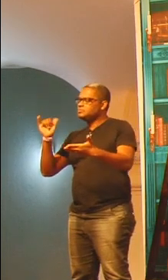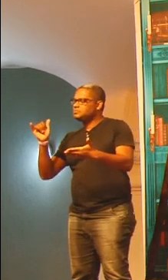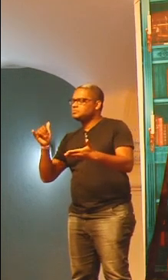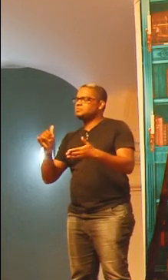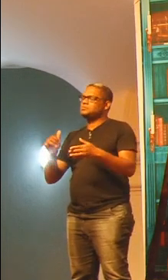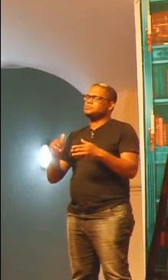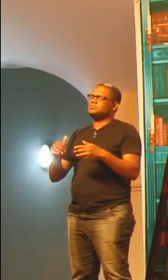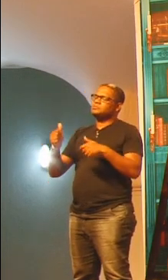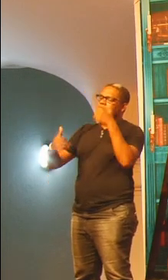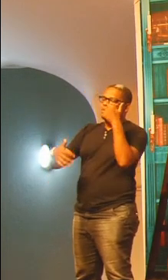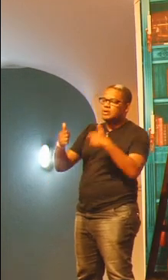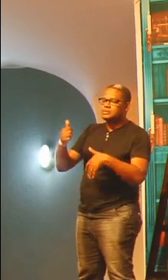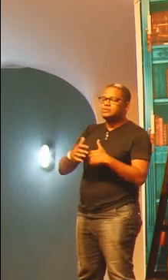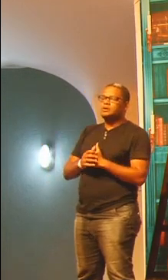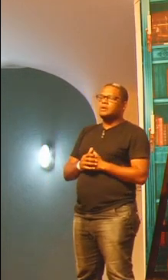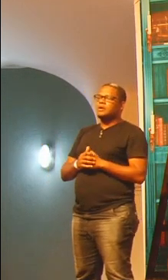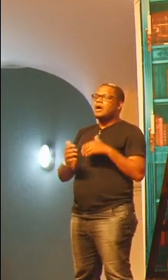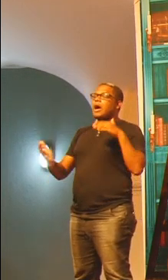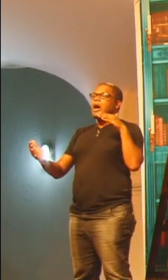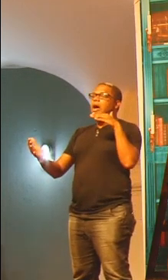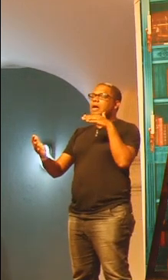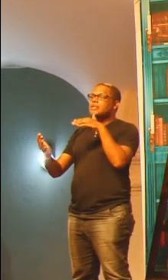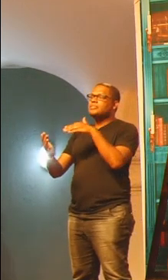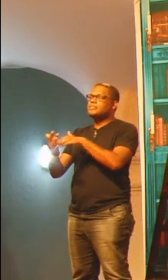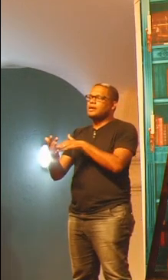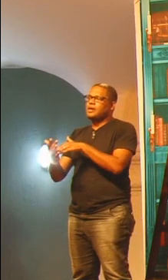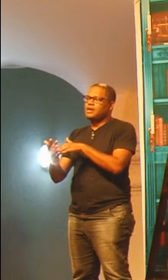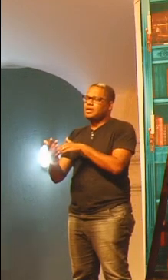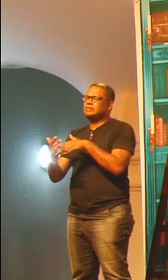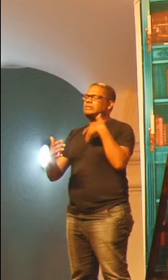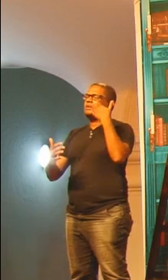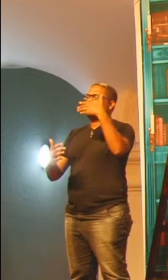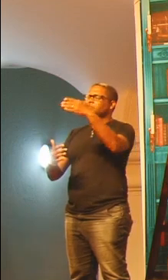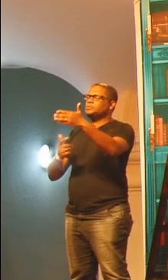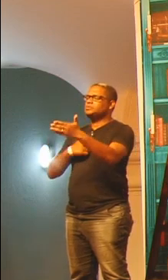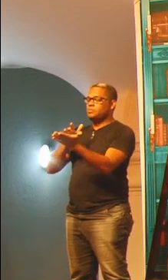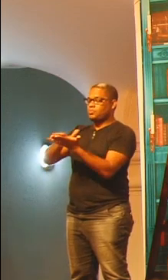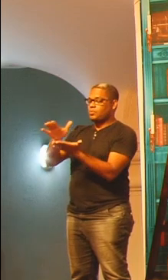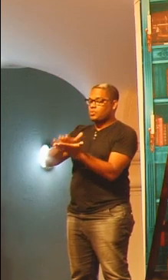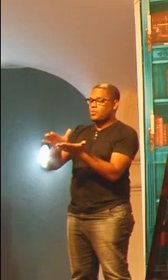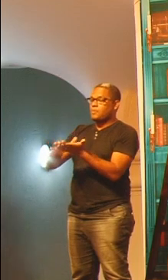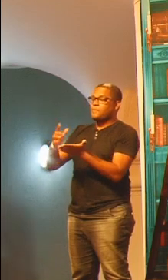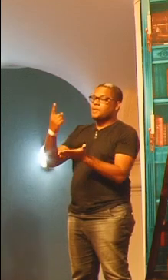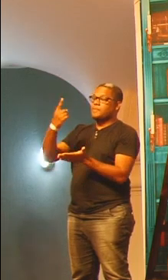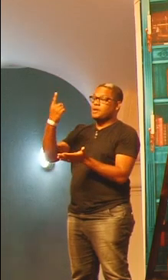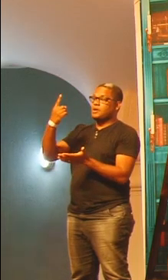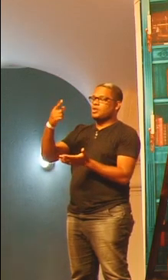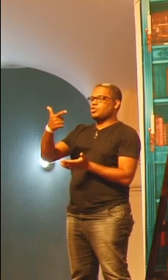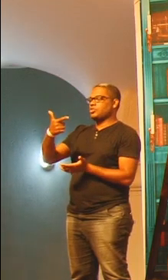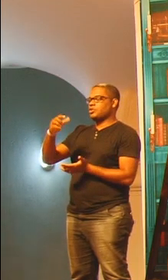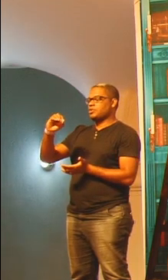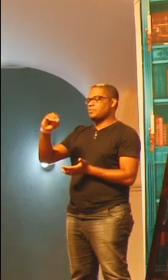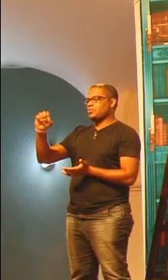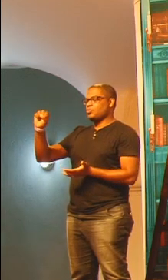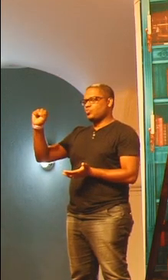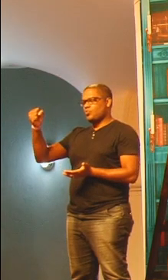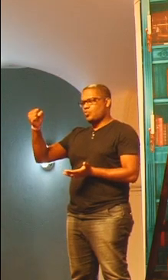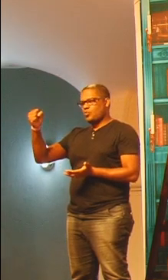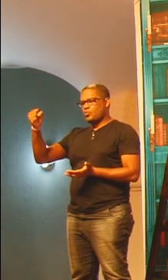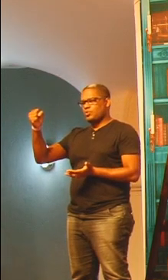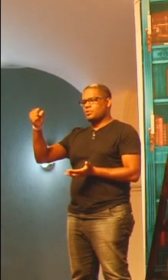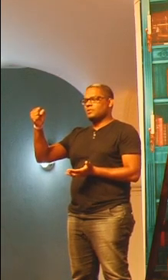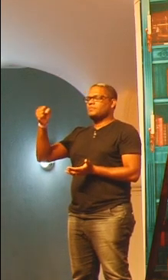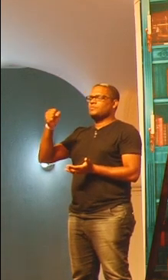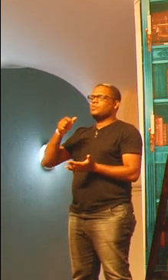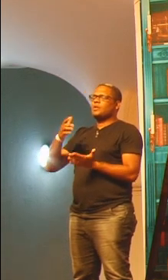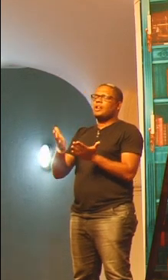ali, até que foi muito mais tarde que eu publiquei o primeiro livro, foi em 2008, mas era um livro que eu